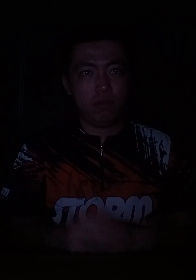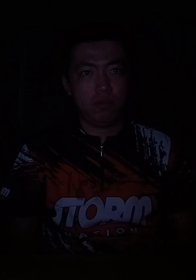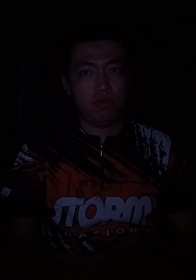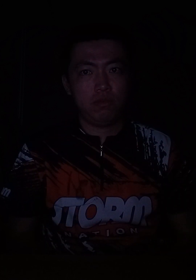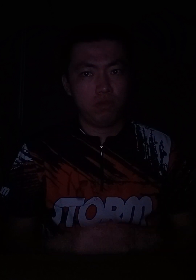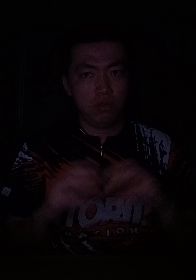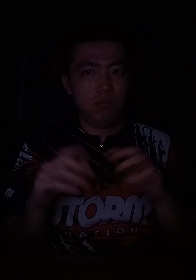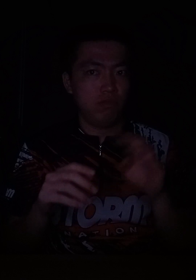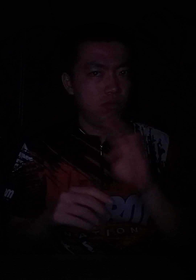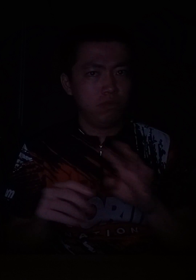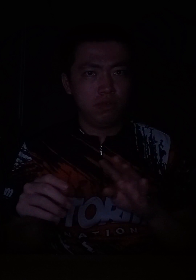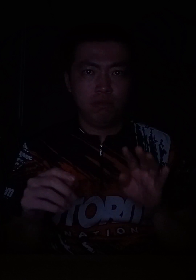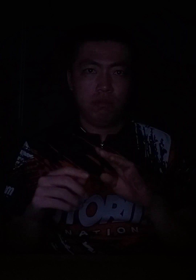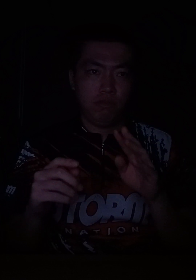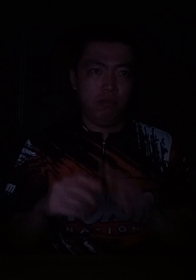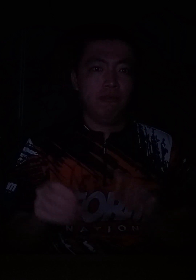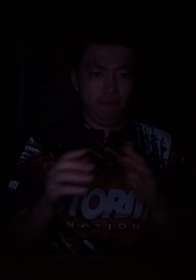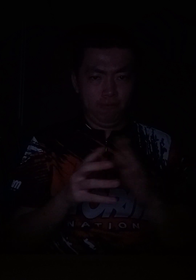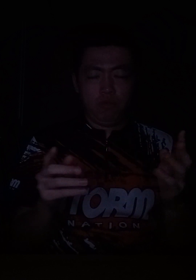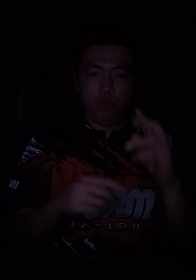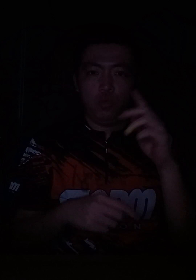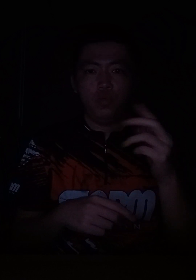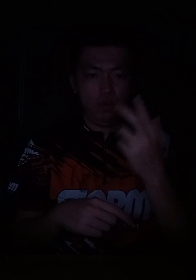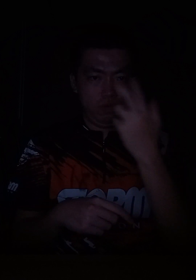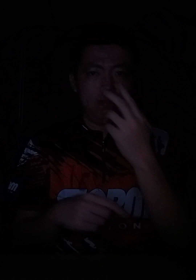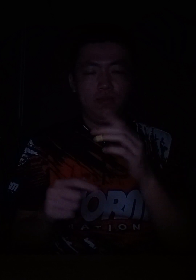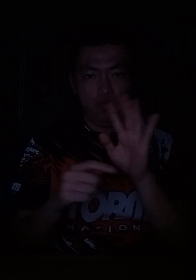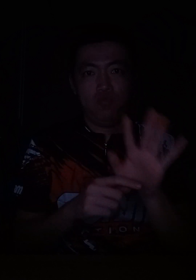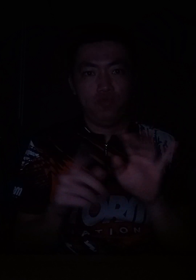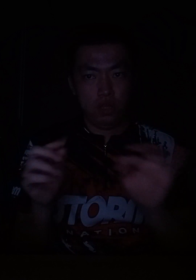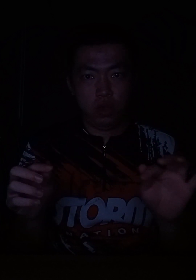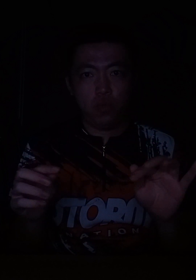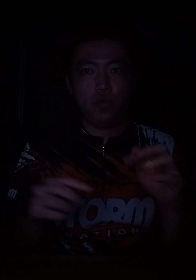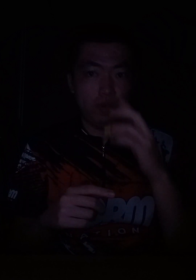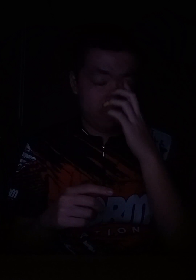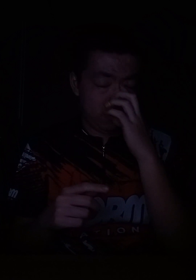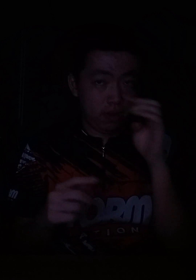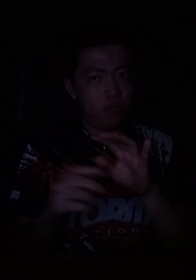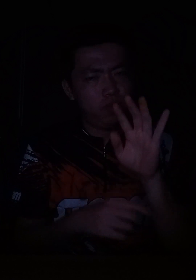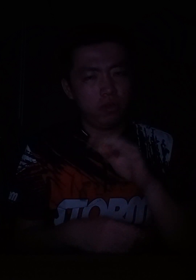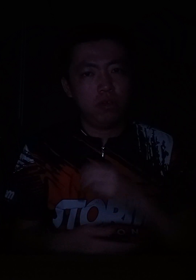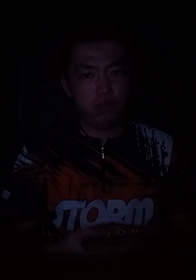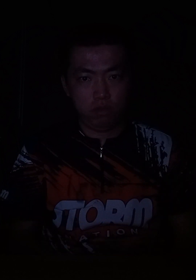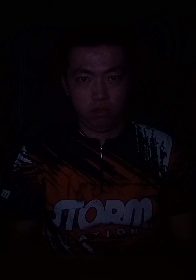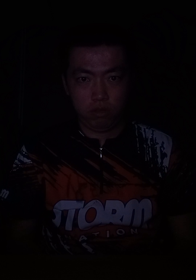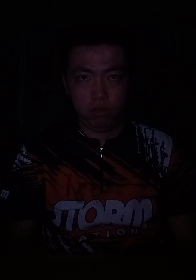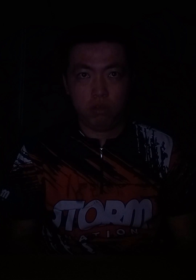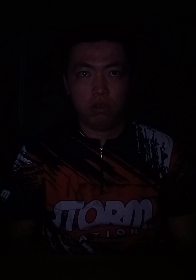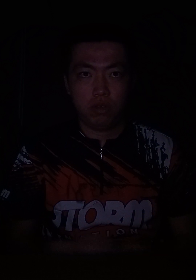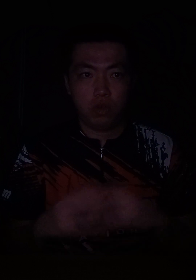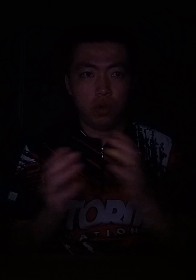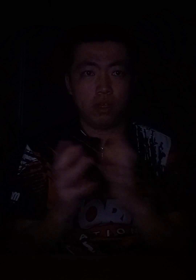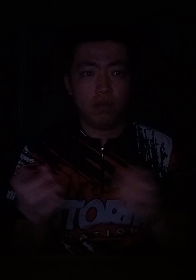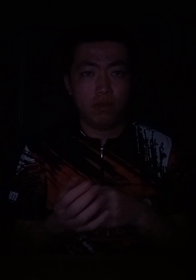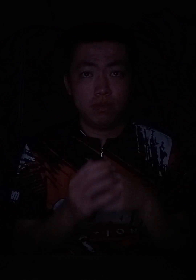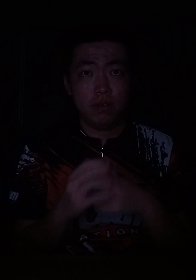때는 혼자 장비를 옮기면서 사고 원인을 찾아 수리하고 민원도 받아야 합니다. 점검 작업 중에도 고장 신고가